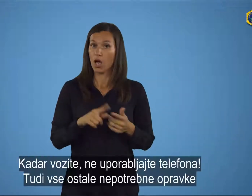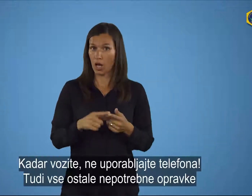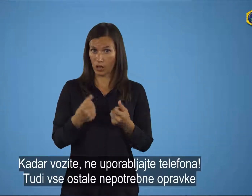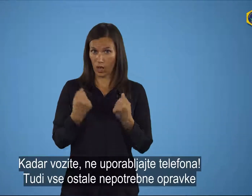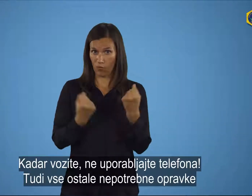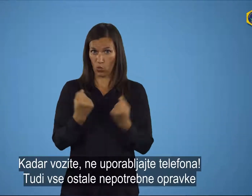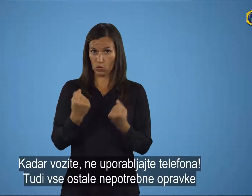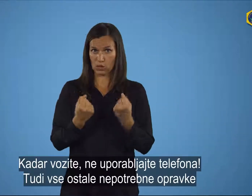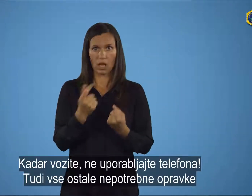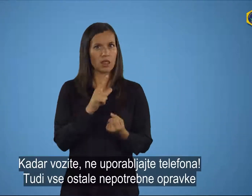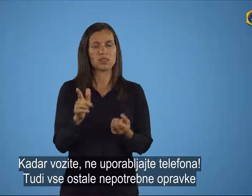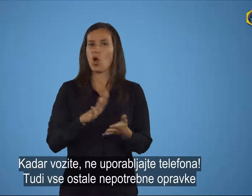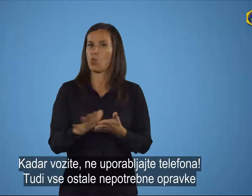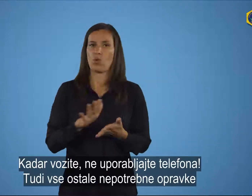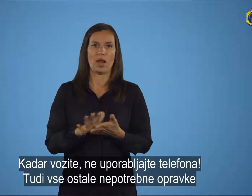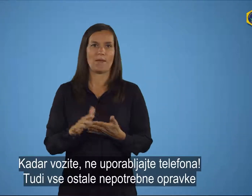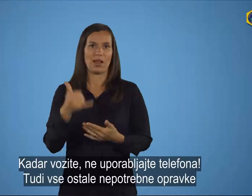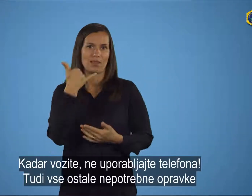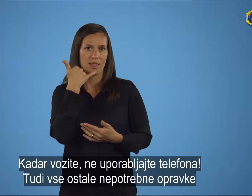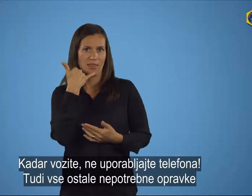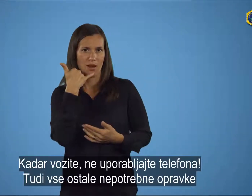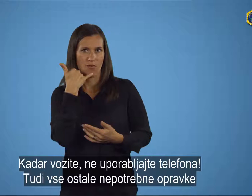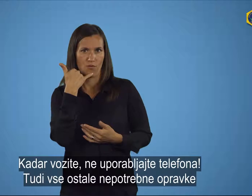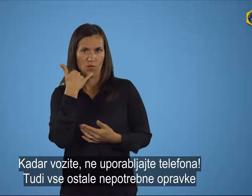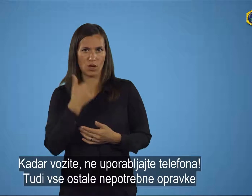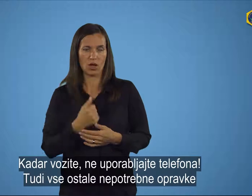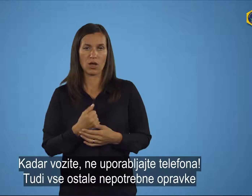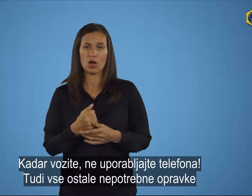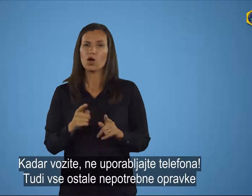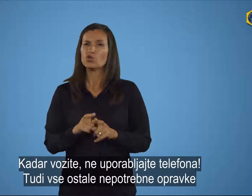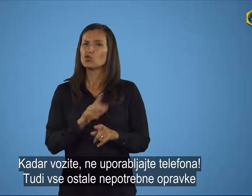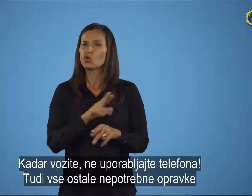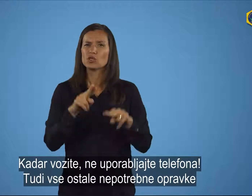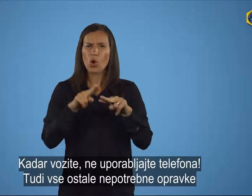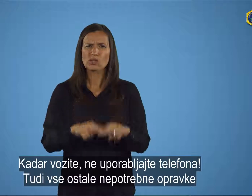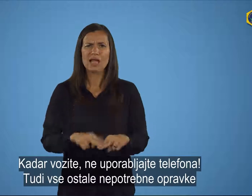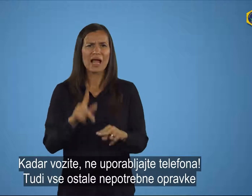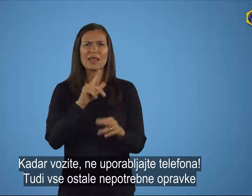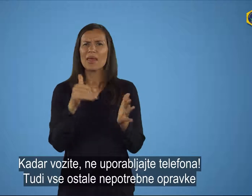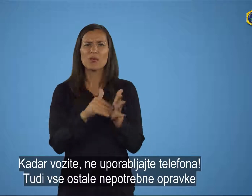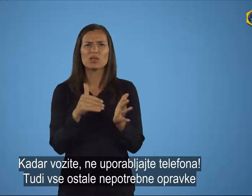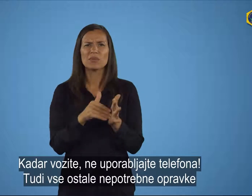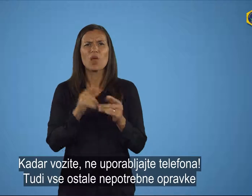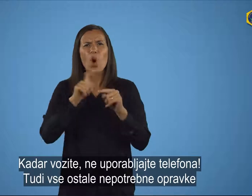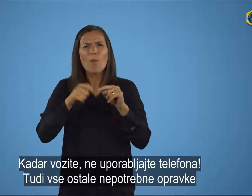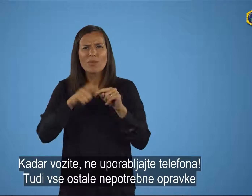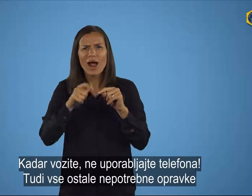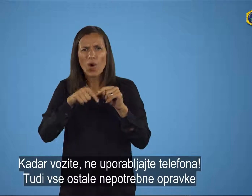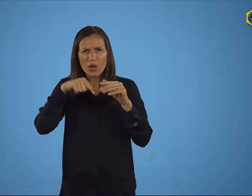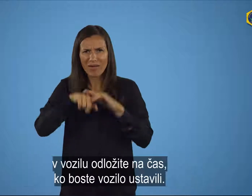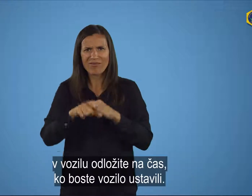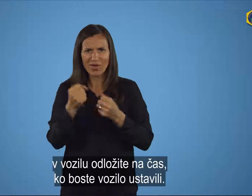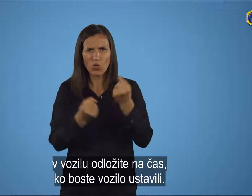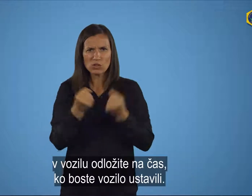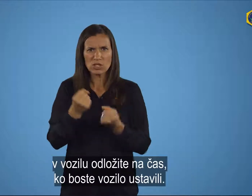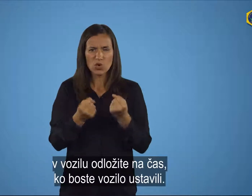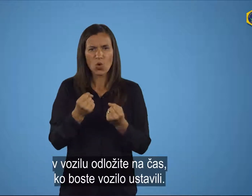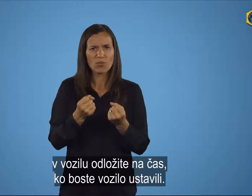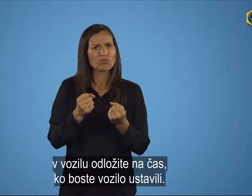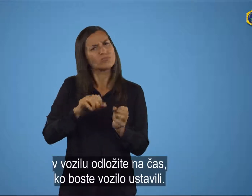Kadar vozite, ne uporabljajte telefona. Tudi vse ostale nepotrebne opravke v vozilu odložite na čas, ko